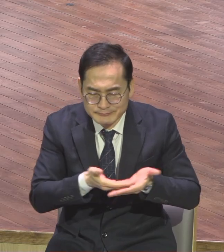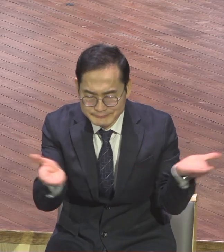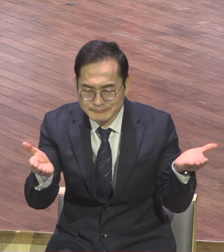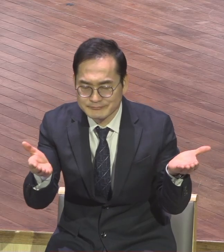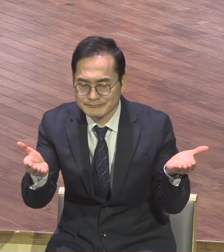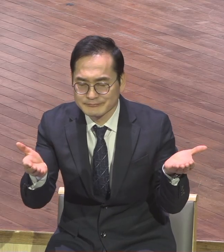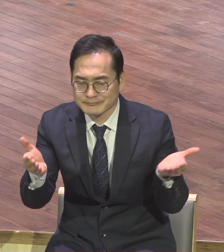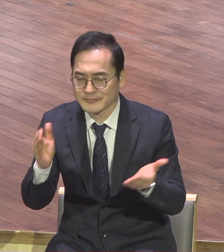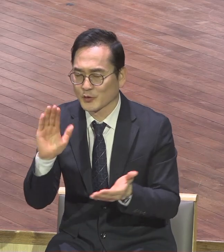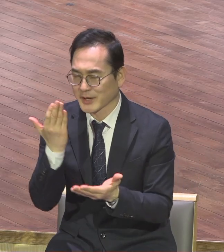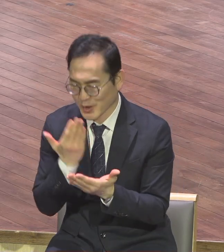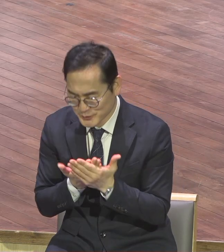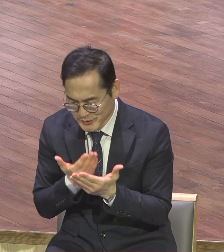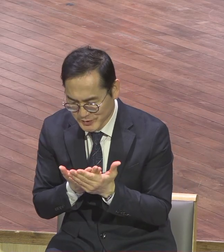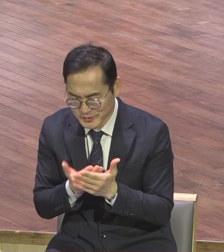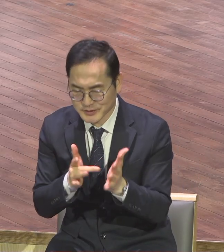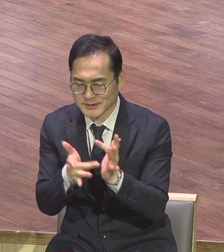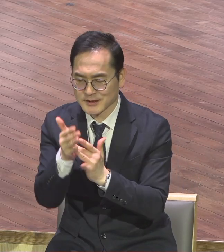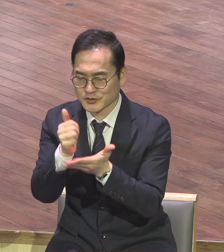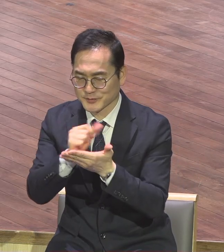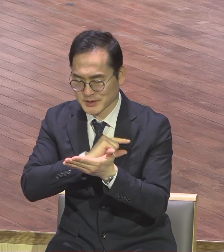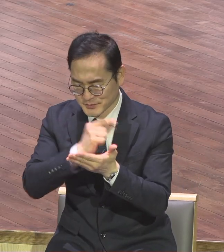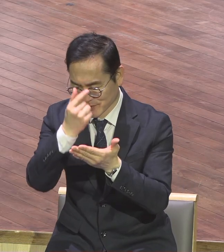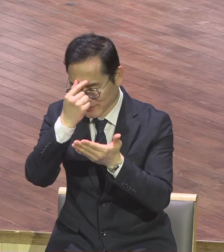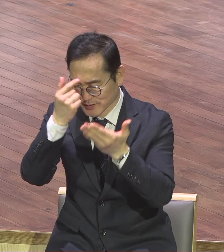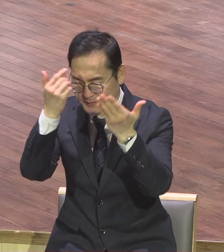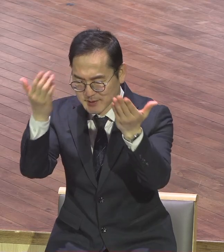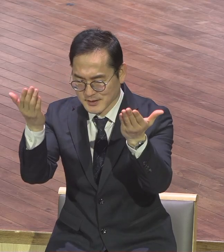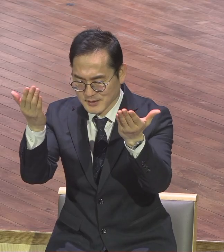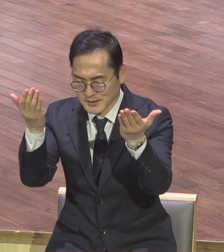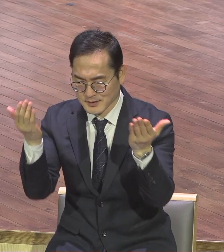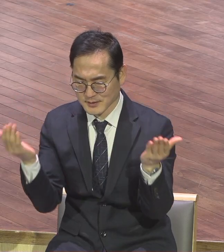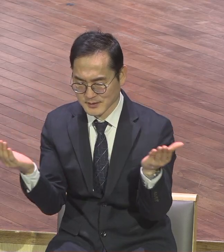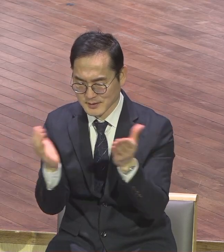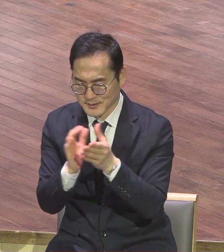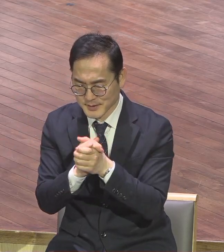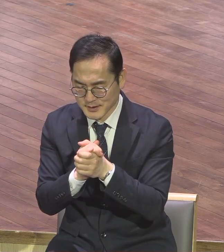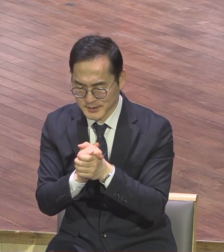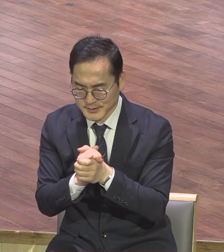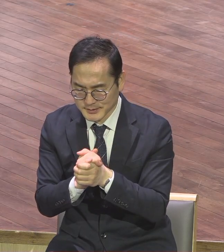하여 주옵소서. 예수 그리스도 받들어 기도합니다. 아멘.